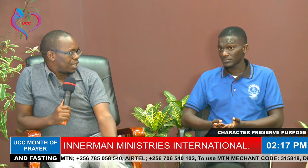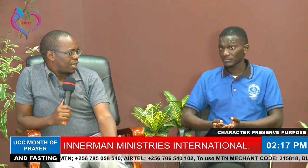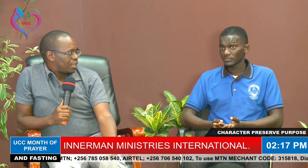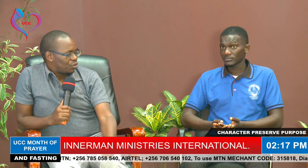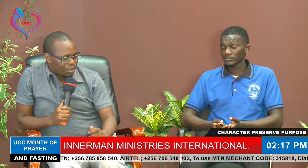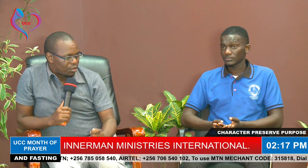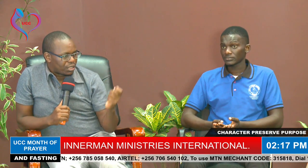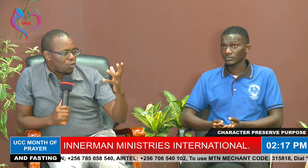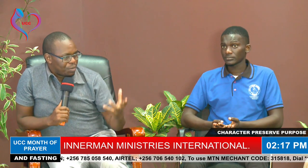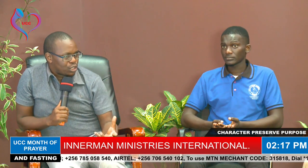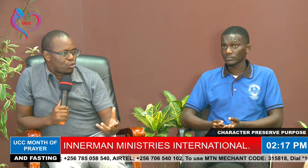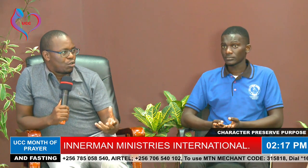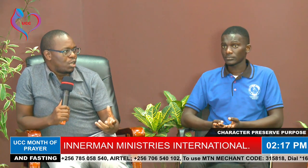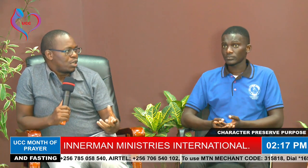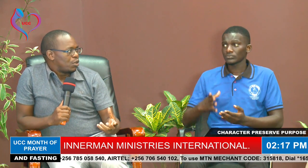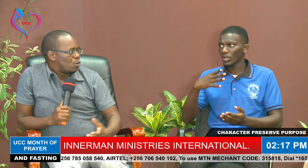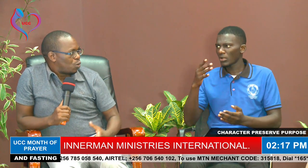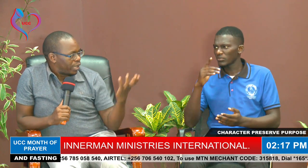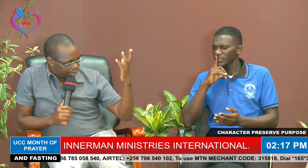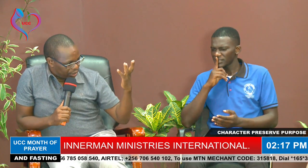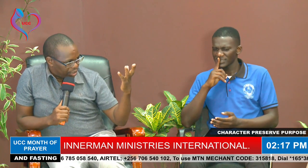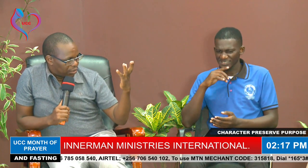Ontegera. Yes, no gena no sanko missed call. No kubange simteriko.